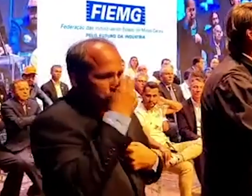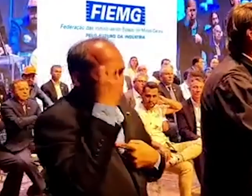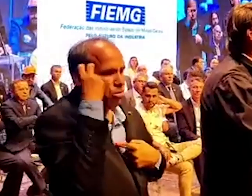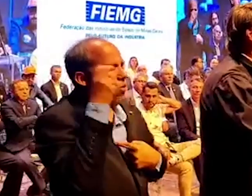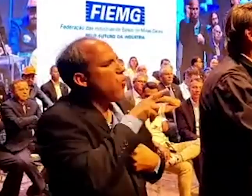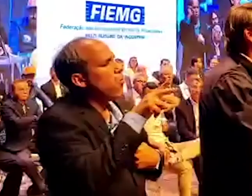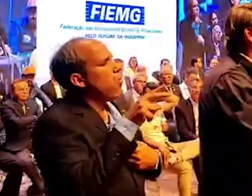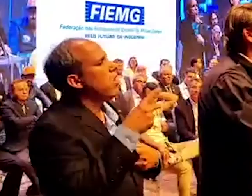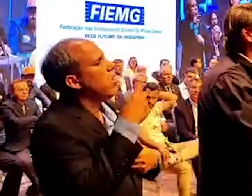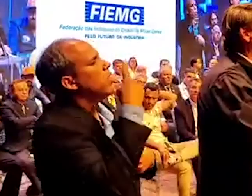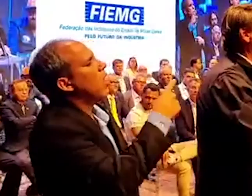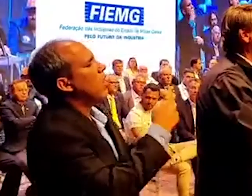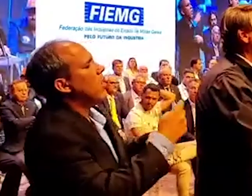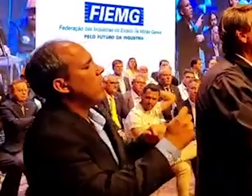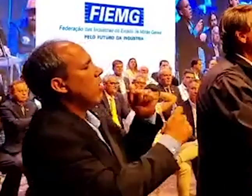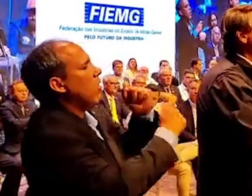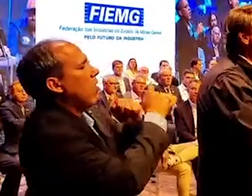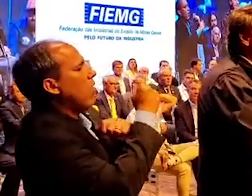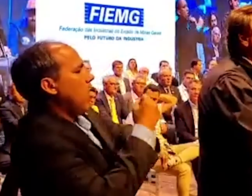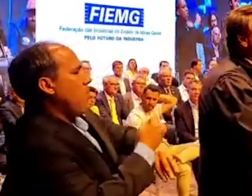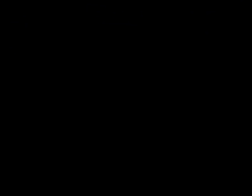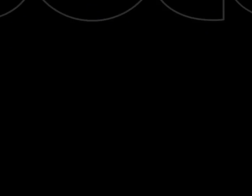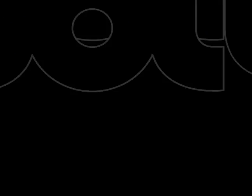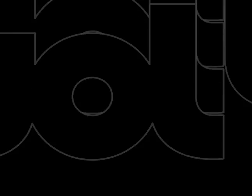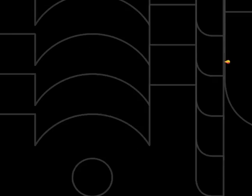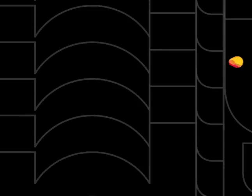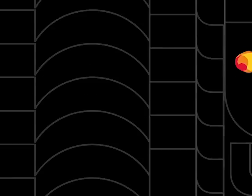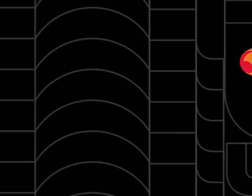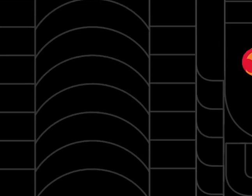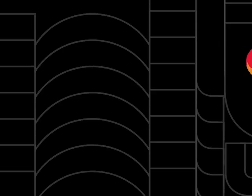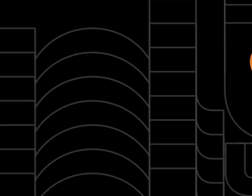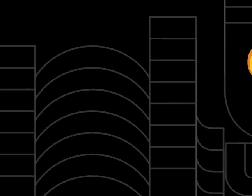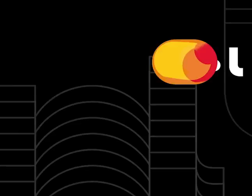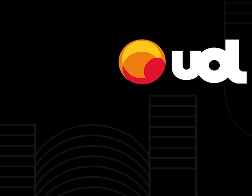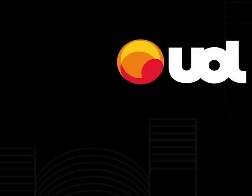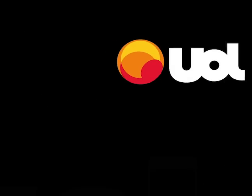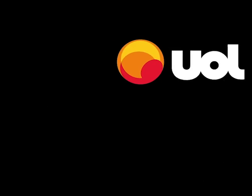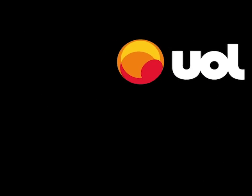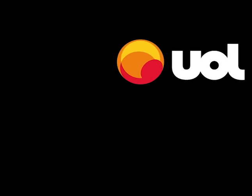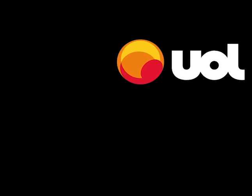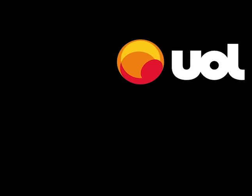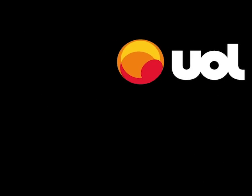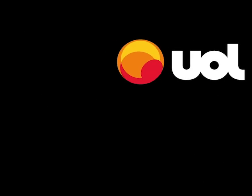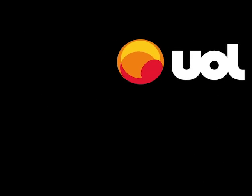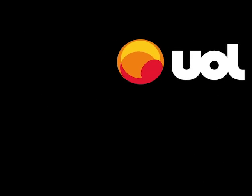razão e não emoção ou coração. Uau.